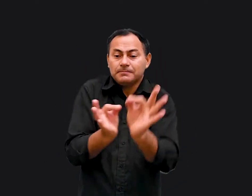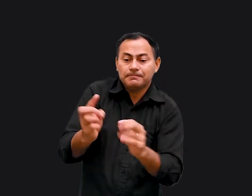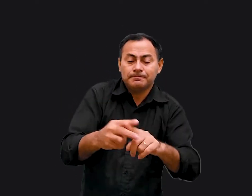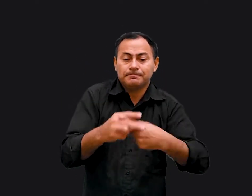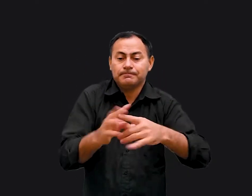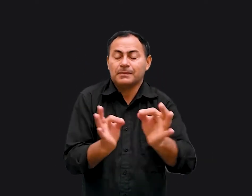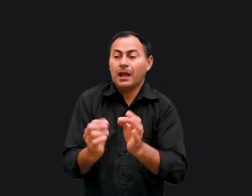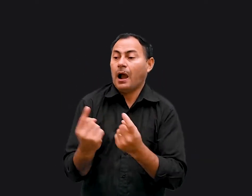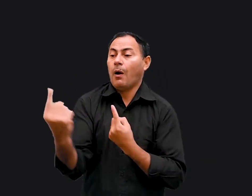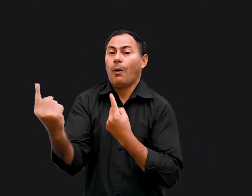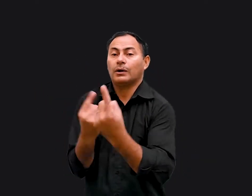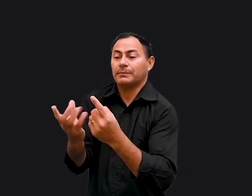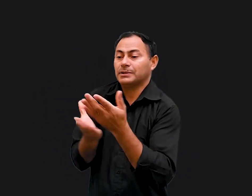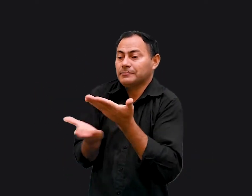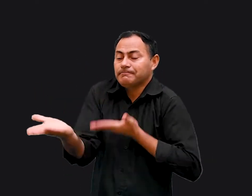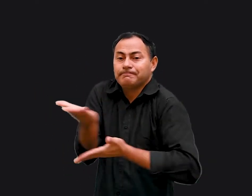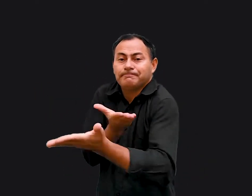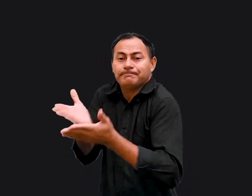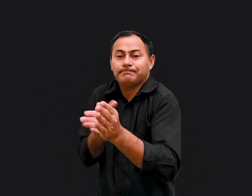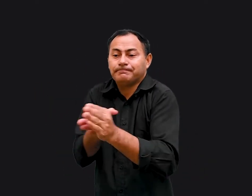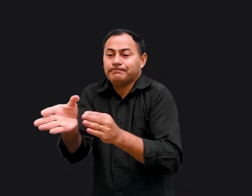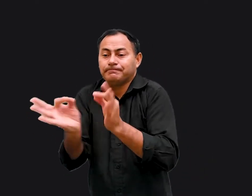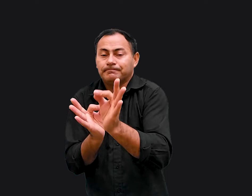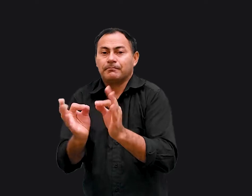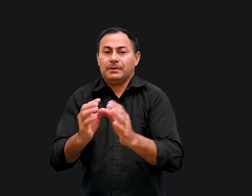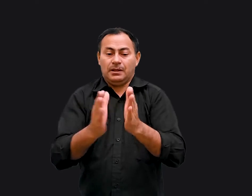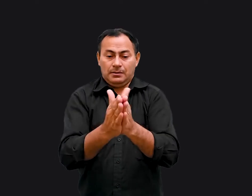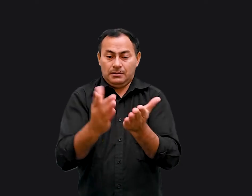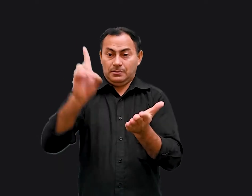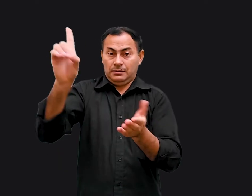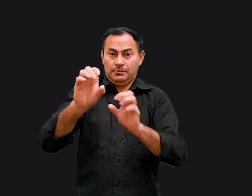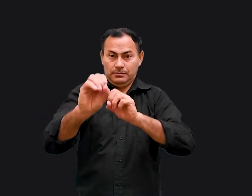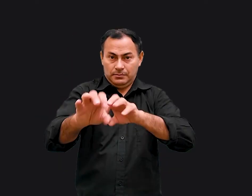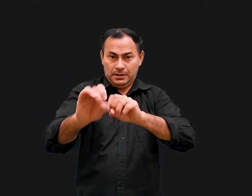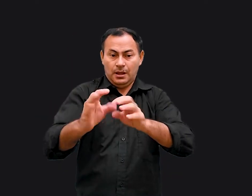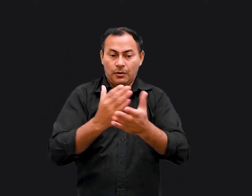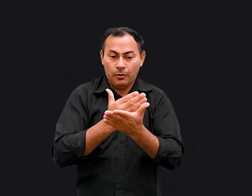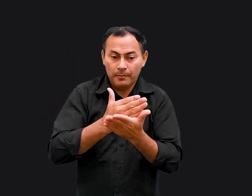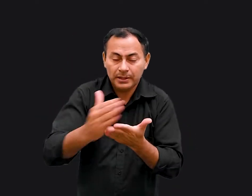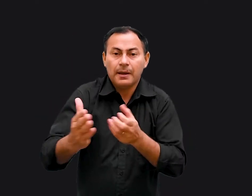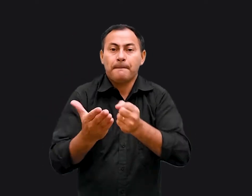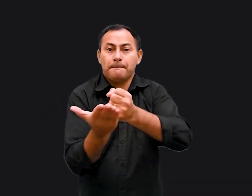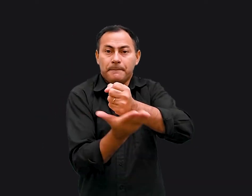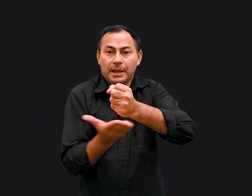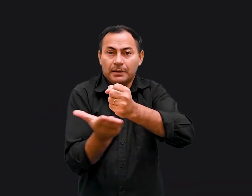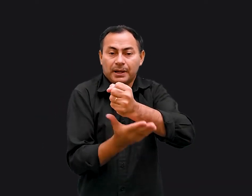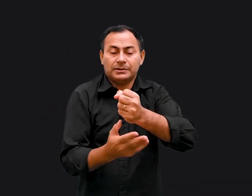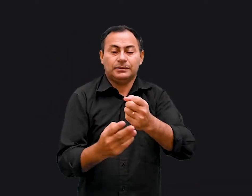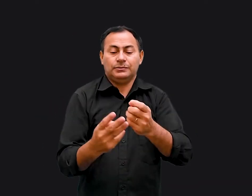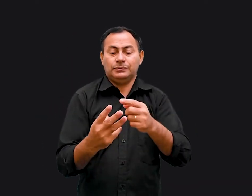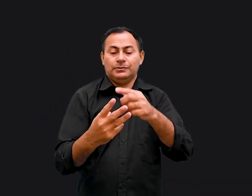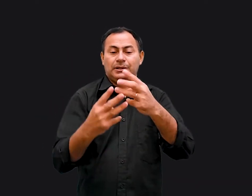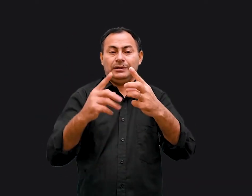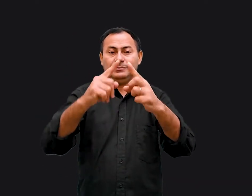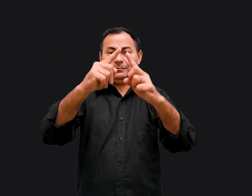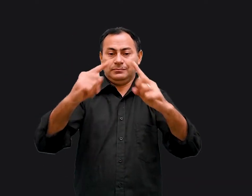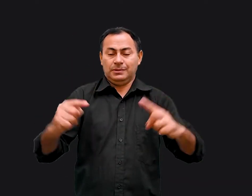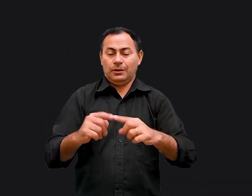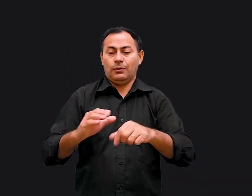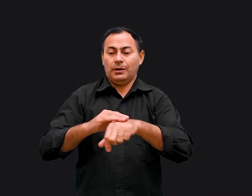a outra pessoa. As Escrituras nos ensinam a começar pela base do triângulo, com as pessoas.